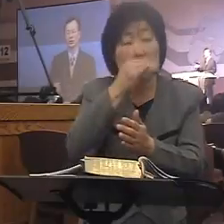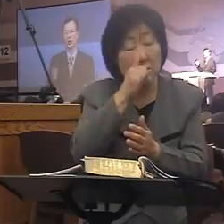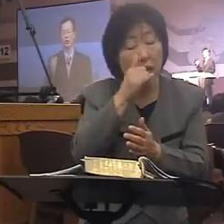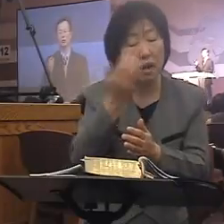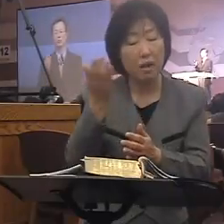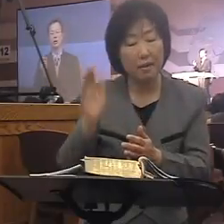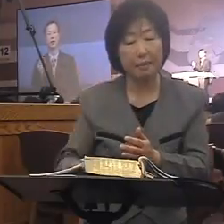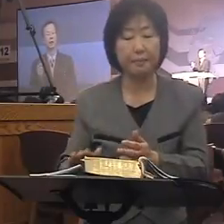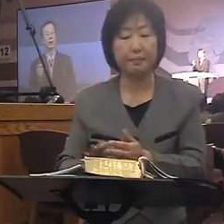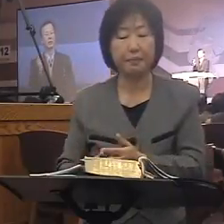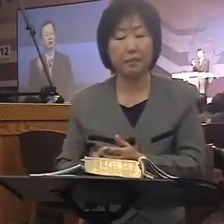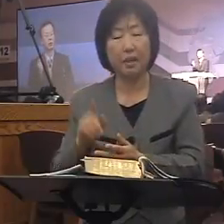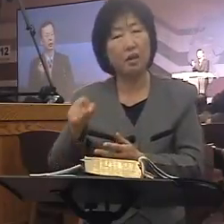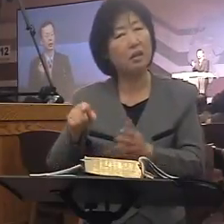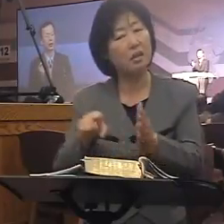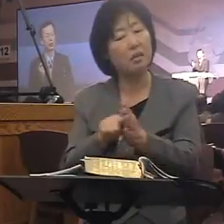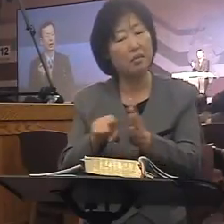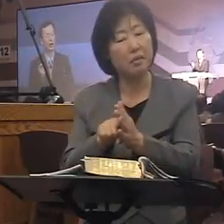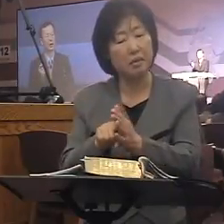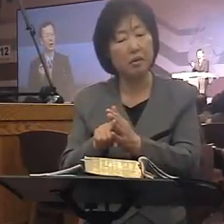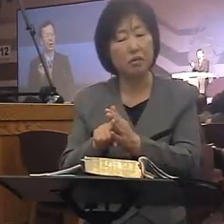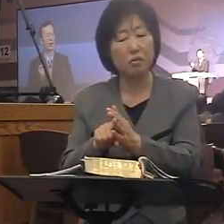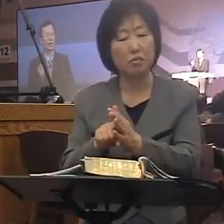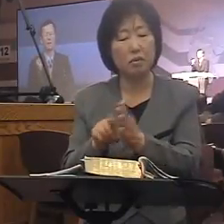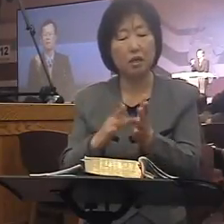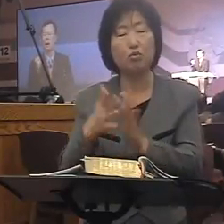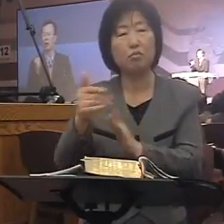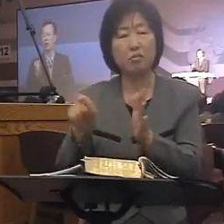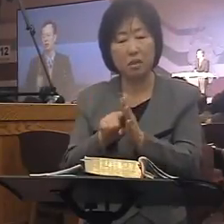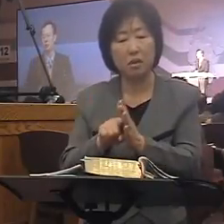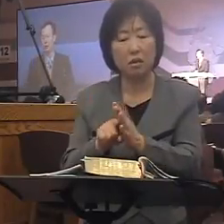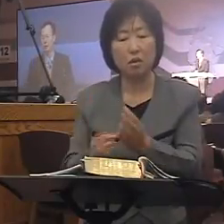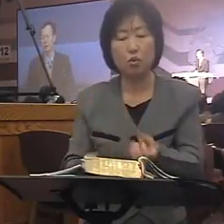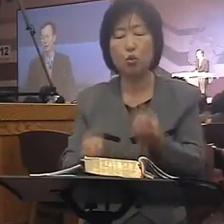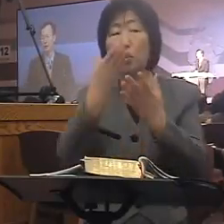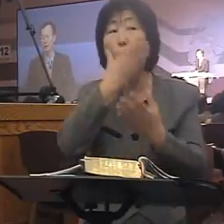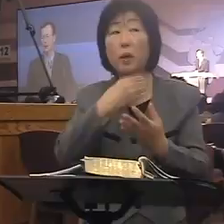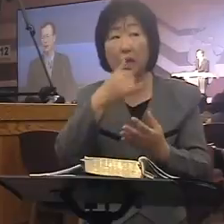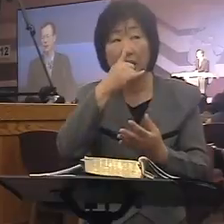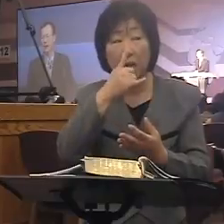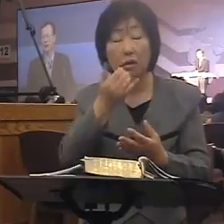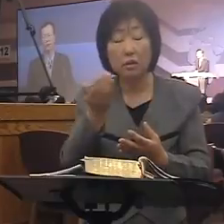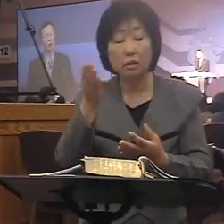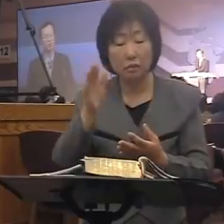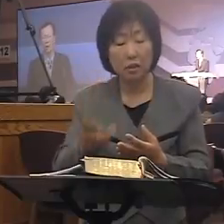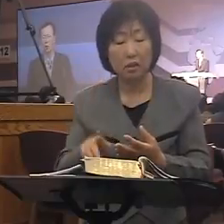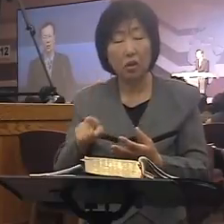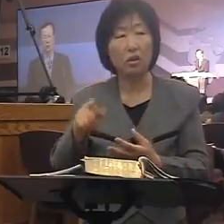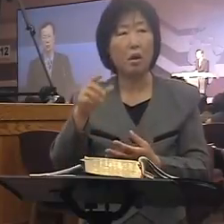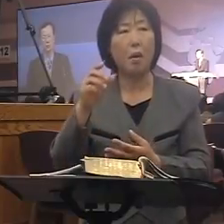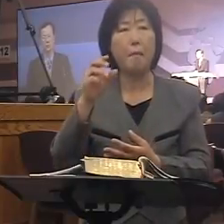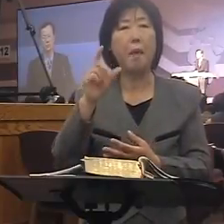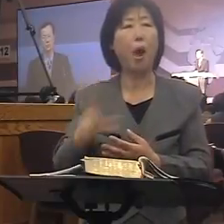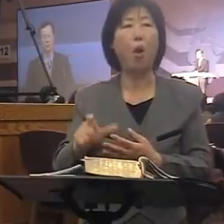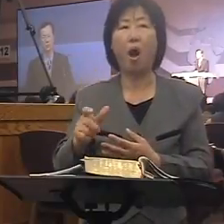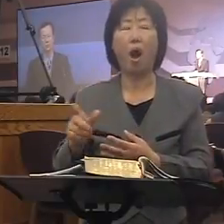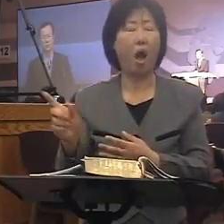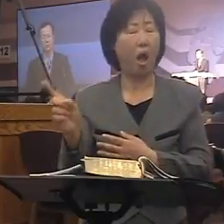그렇게 해서라도 예수님을 믿는다면 축복이 되겠지만 거기에는 파워가 없습니다. 아무런 파워가